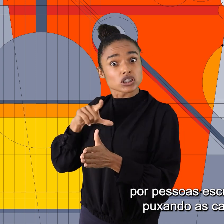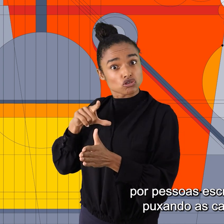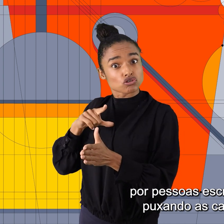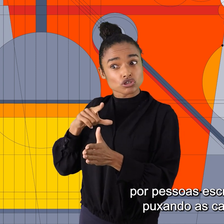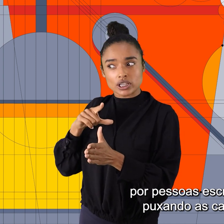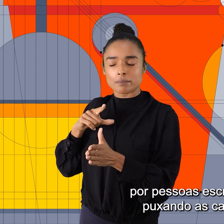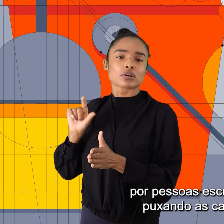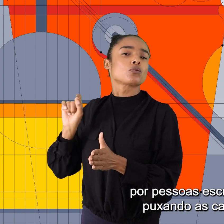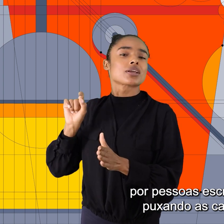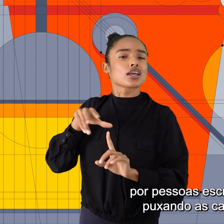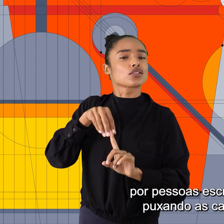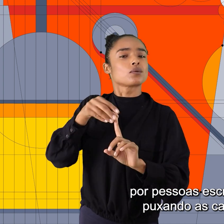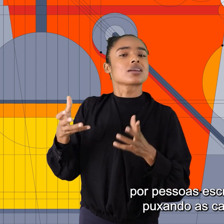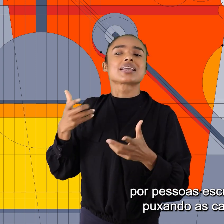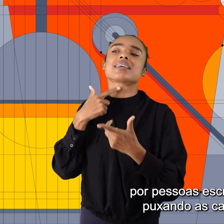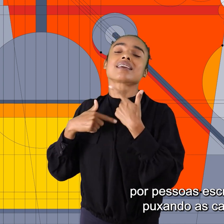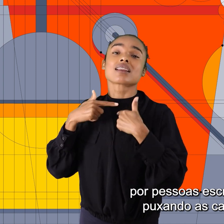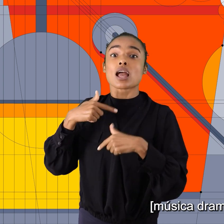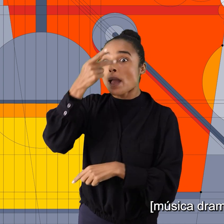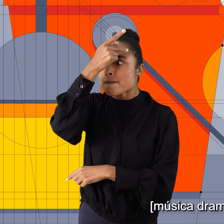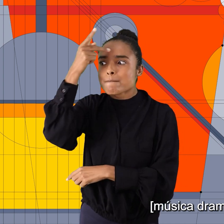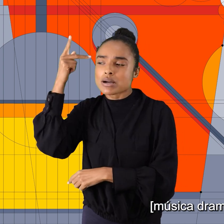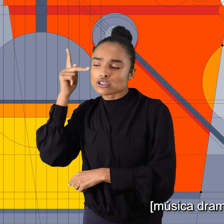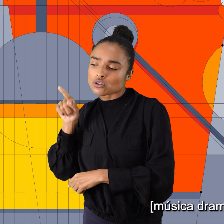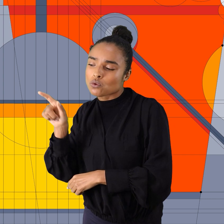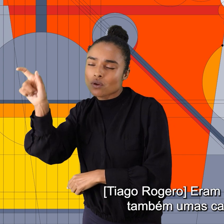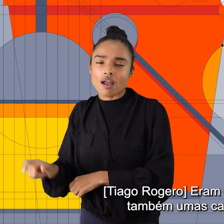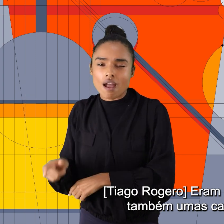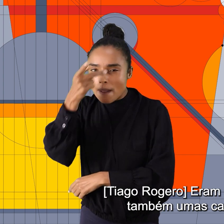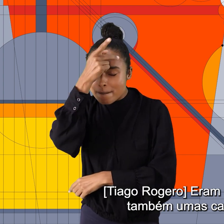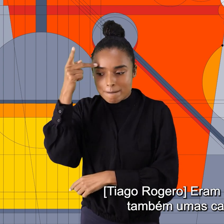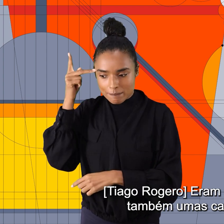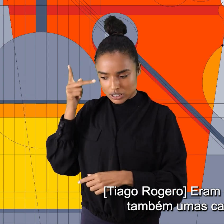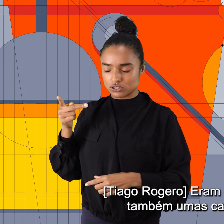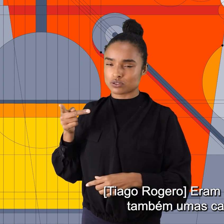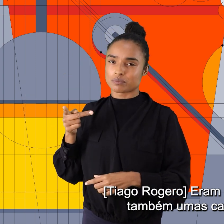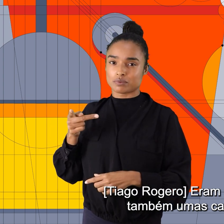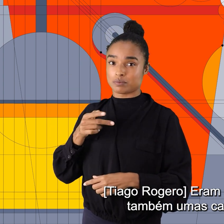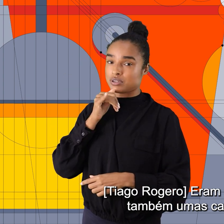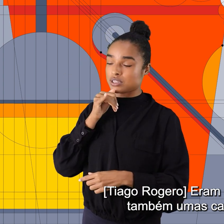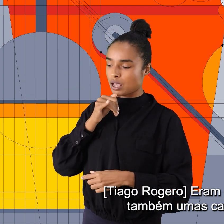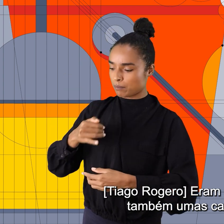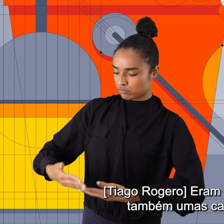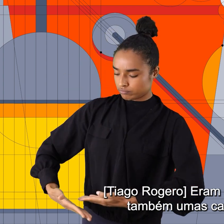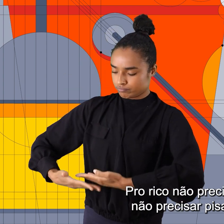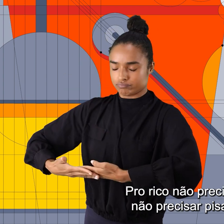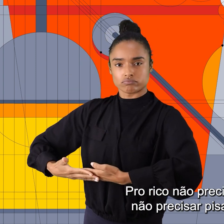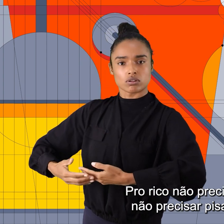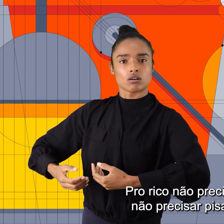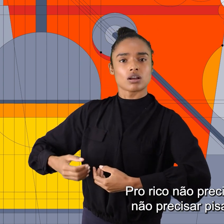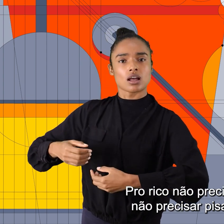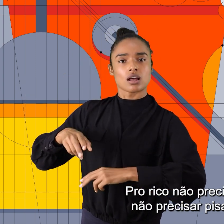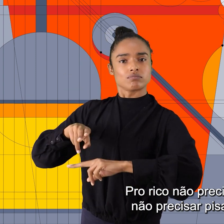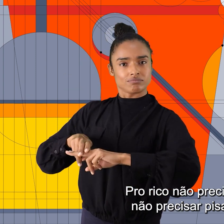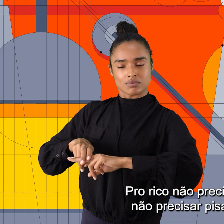por pessoas escravizadas puxando as carroças. Eram muito comuns também umas cadeirinhas. Para o rico